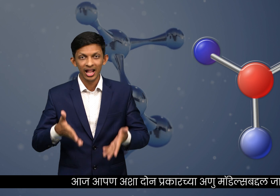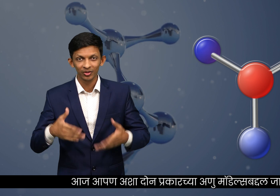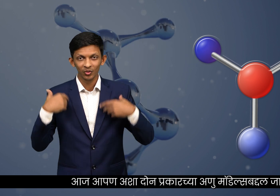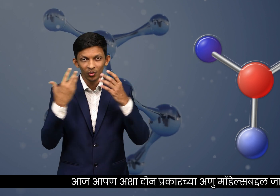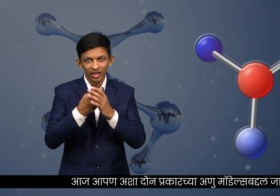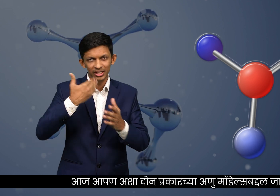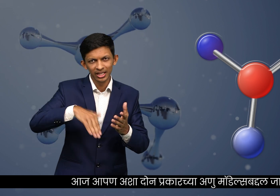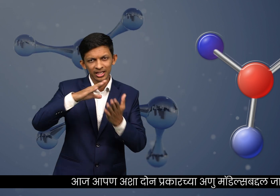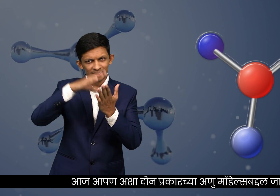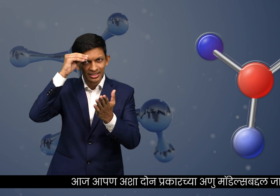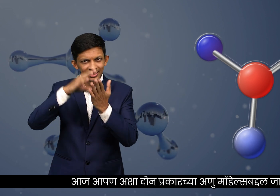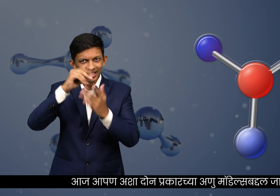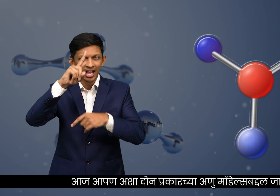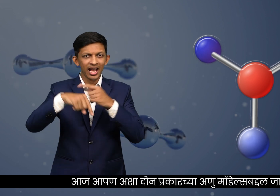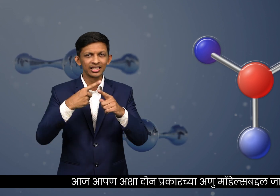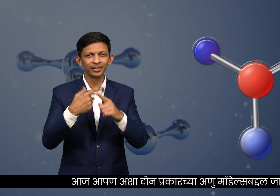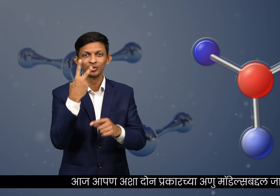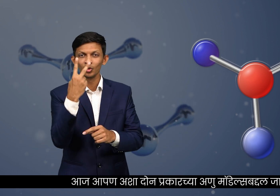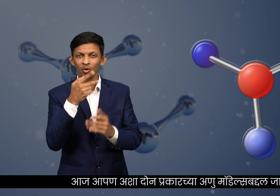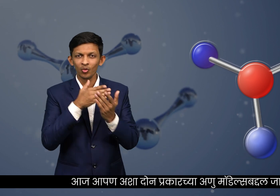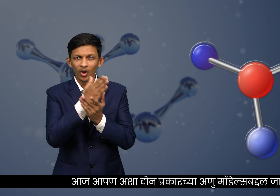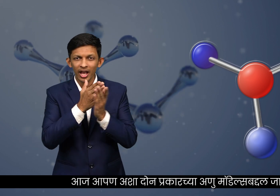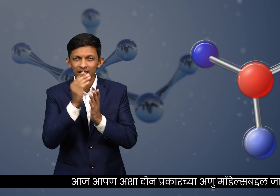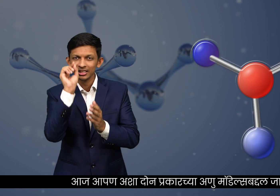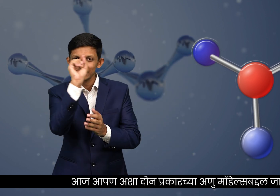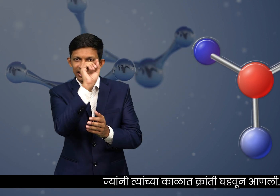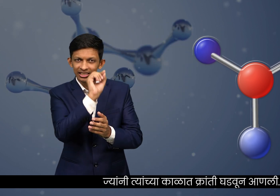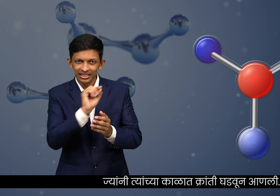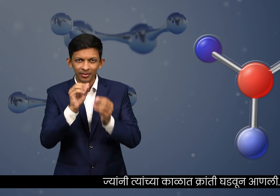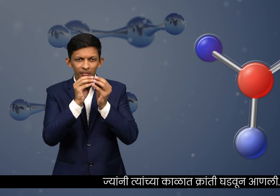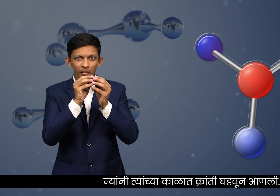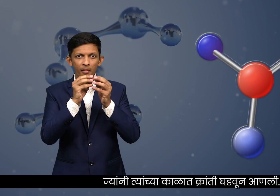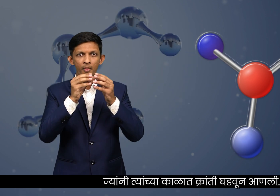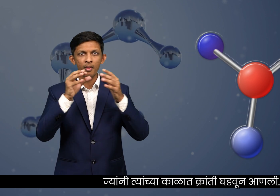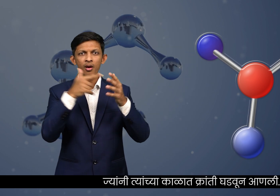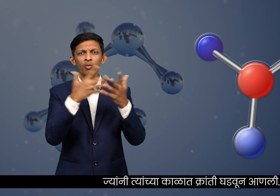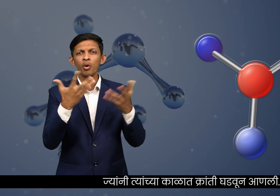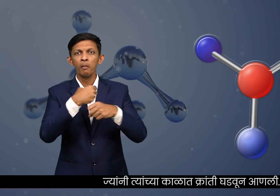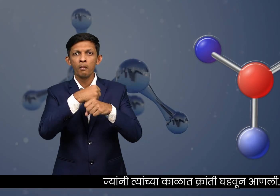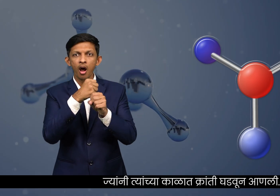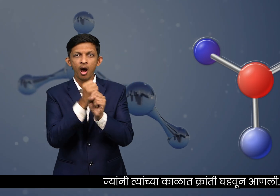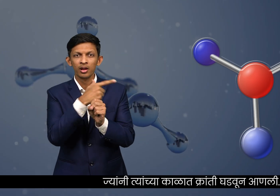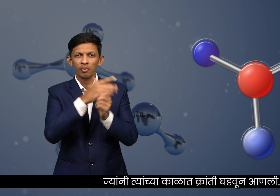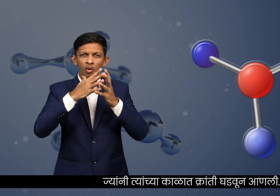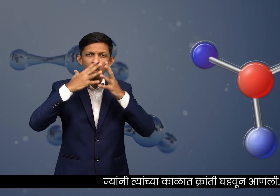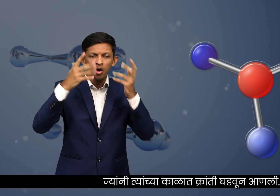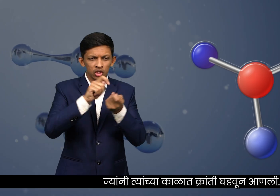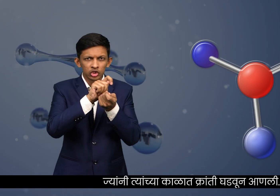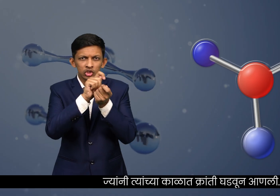आपण अशा 2 प्रकारच्या अणु मॉडेल्सबद्दल जाणून घेऊया, ज्यांनी त्यांच्या काळात क्रांती घडवून आणली.